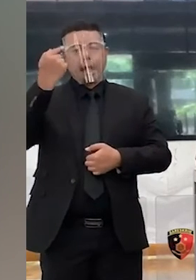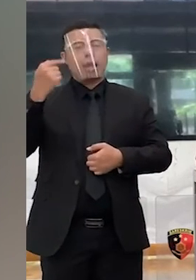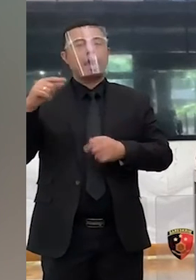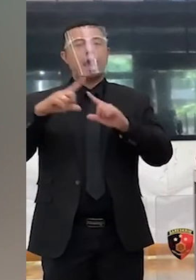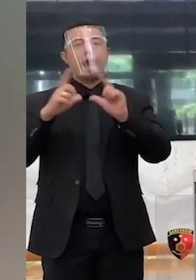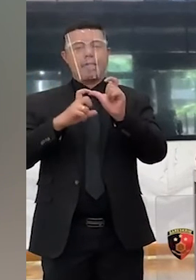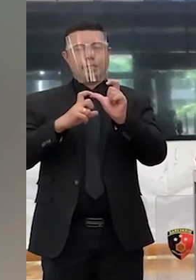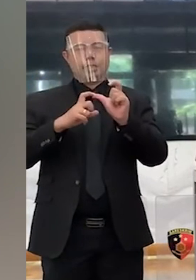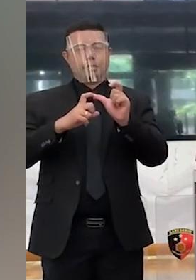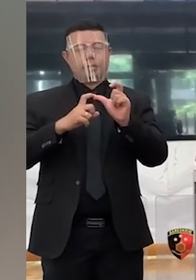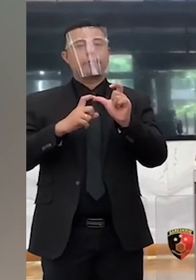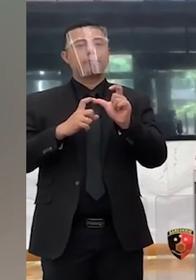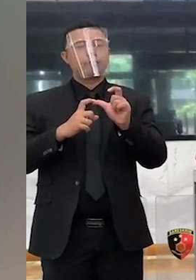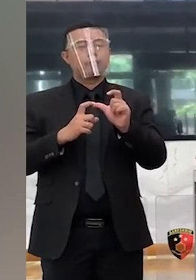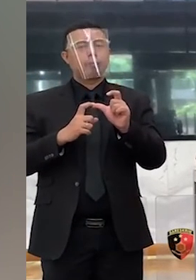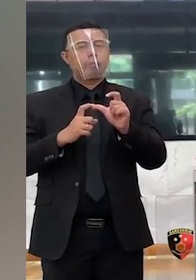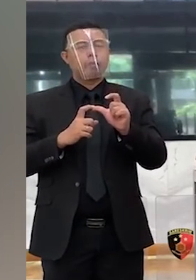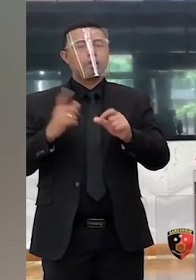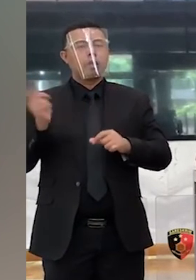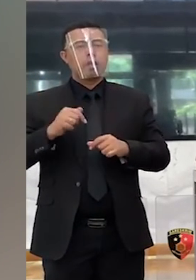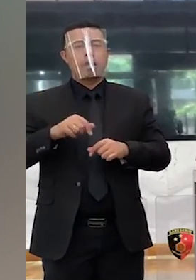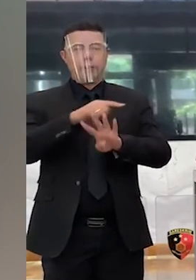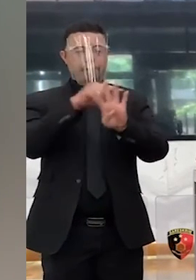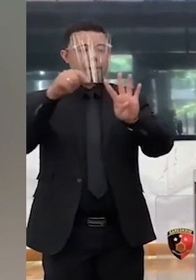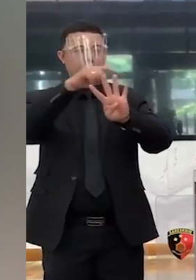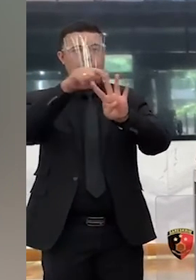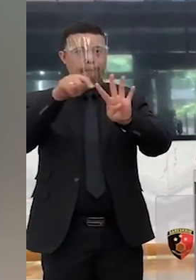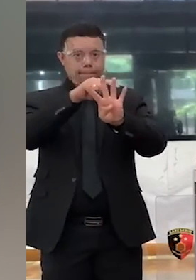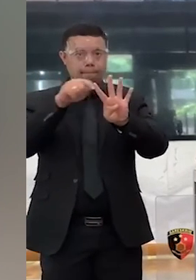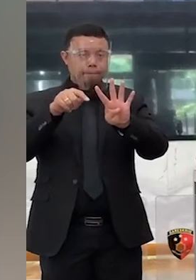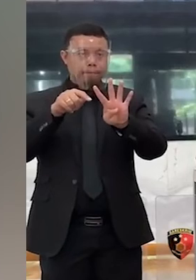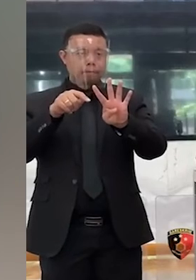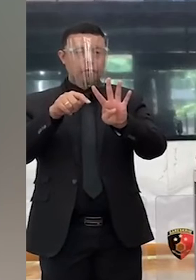tersangka AS. Dari 4 orang tersebut,